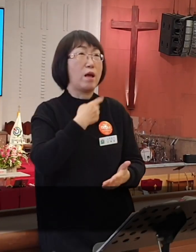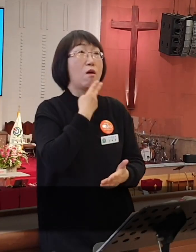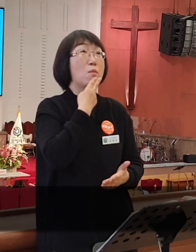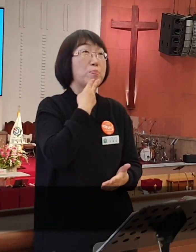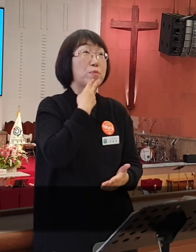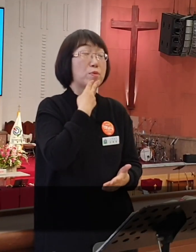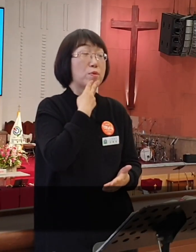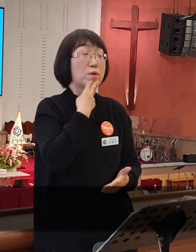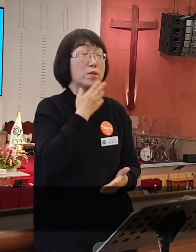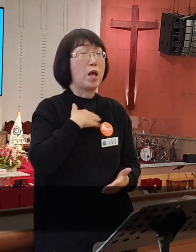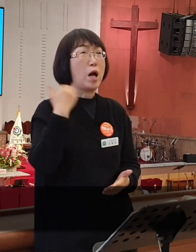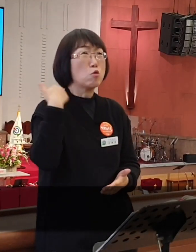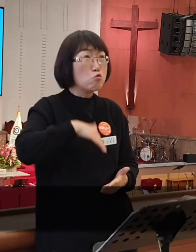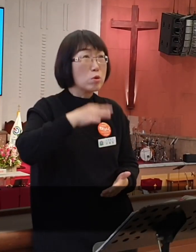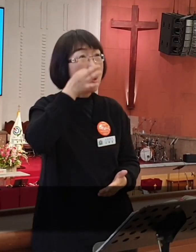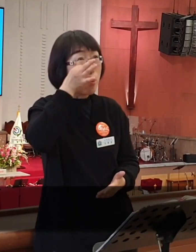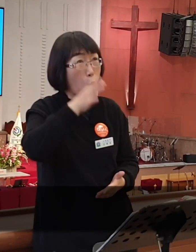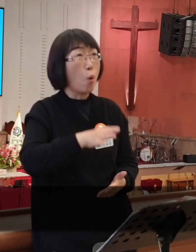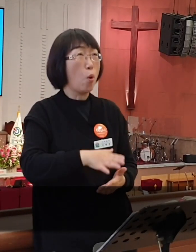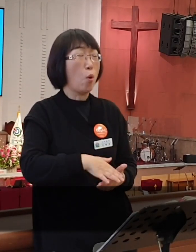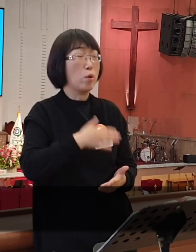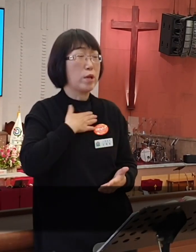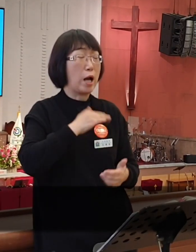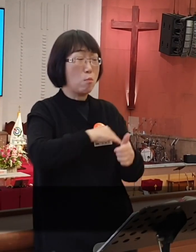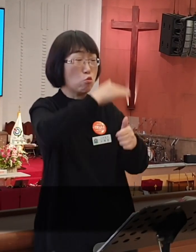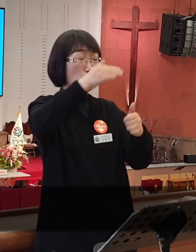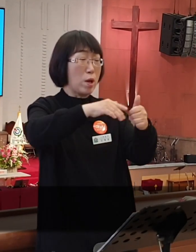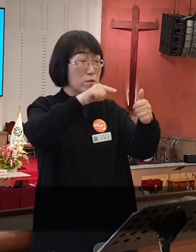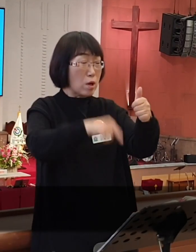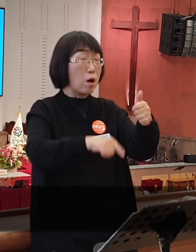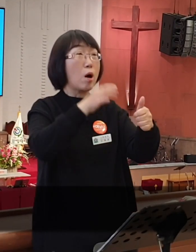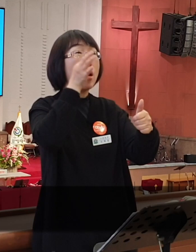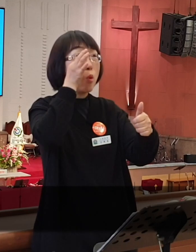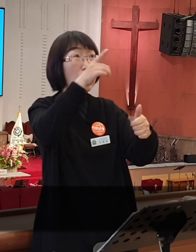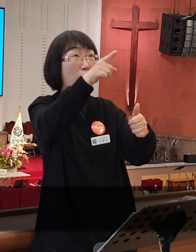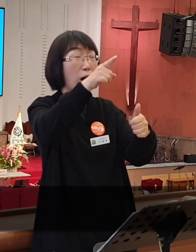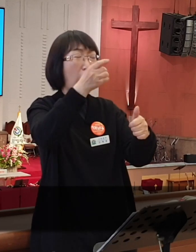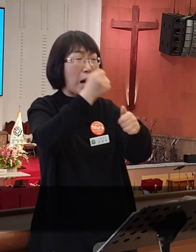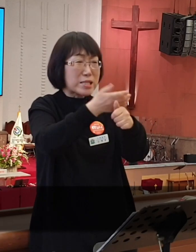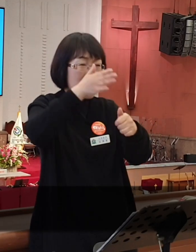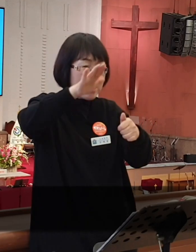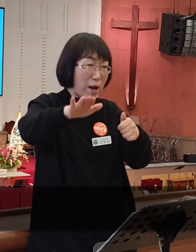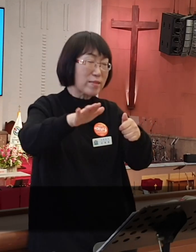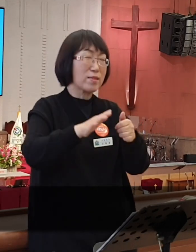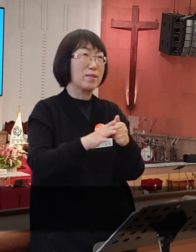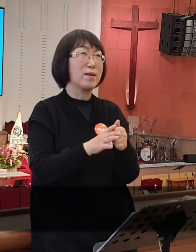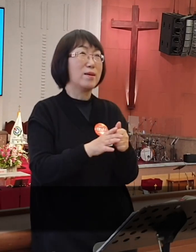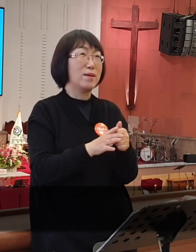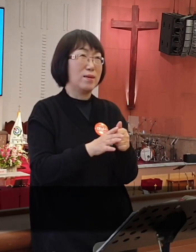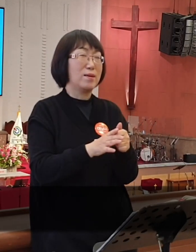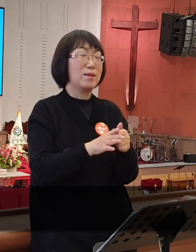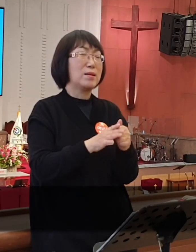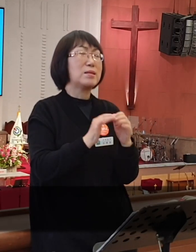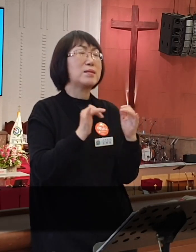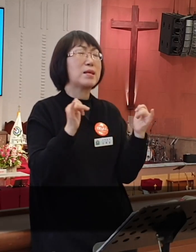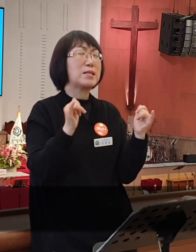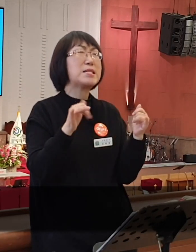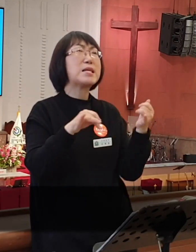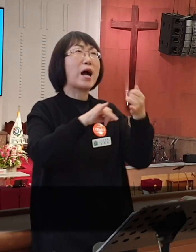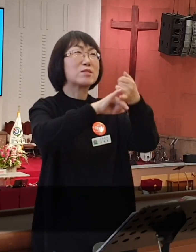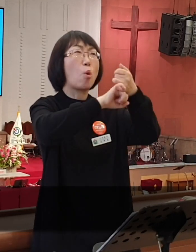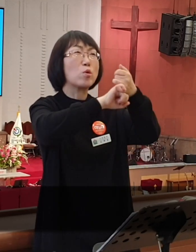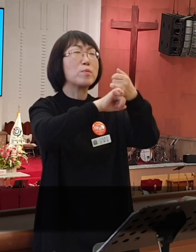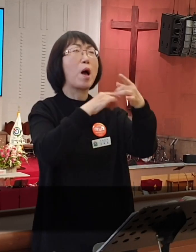거 볼 거야. 내가 죽는 거 볼 거고 내가 무덤에 들어가는 거 너희가 볼 거야. 하지만 이 사랑, 이